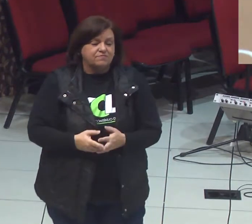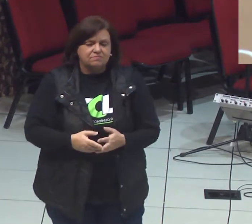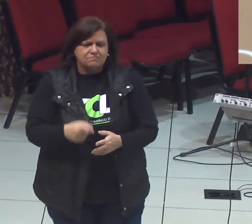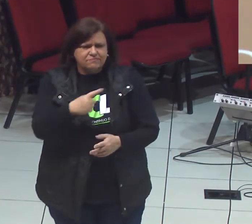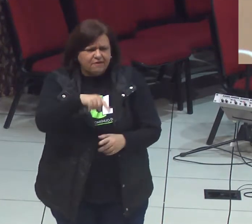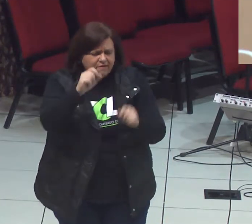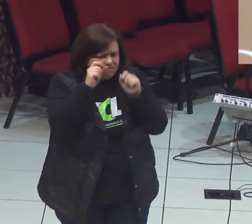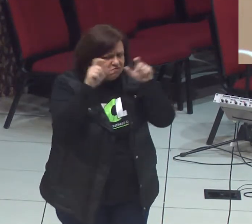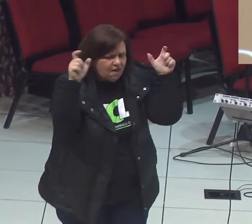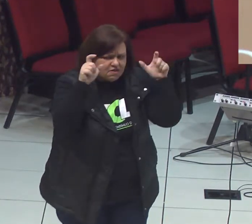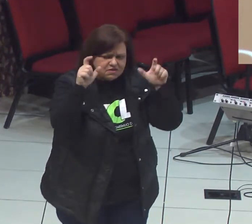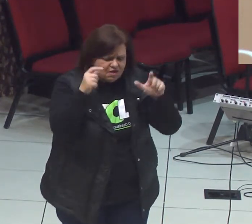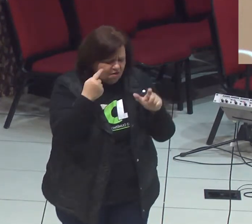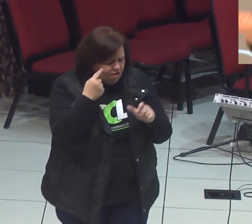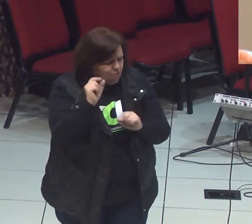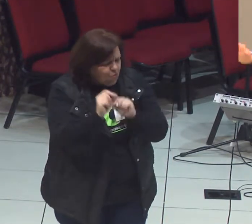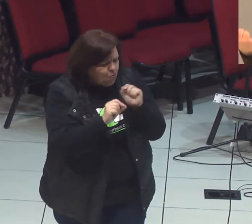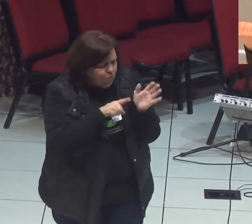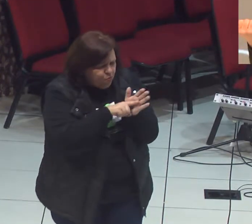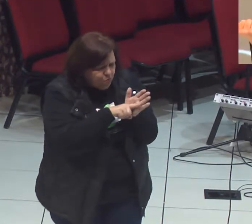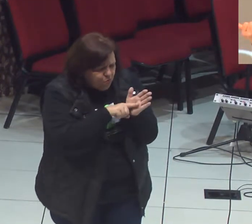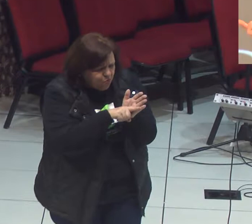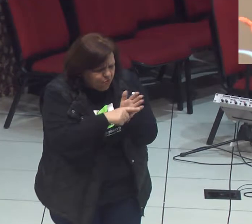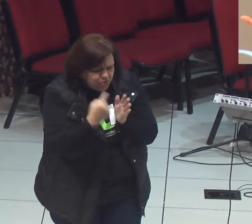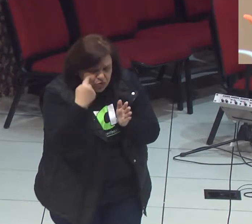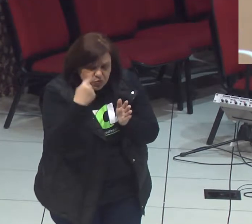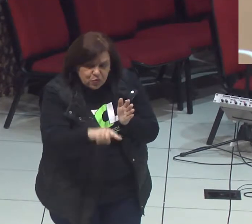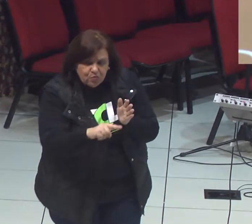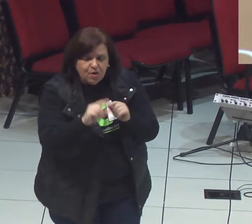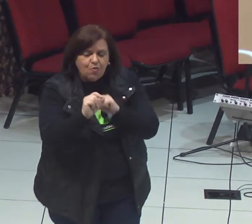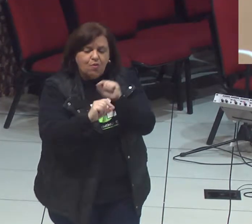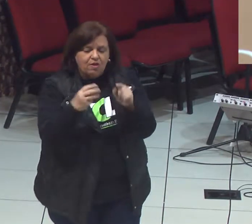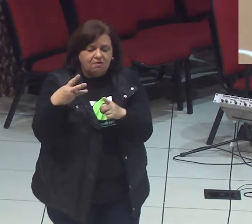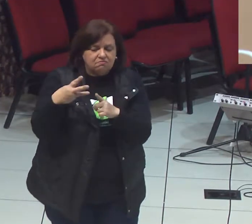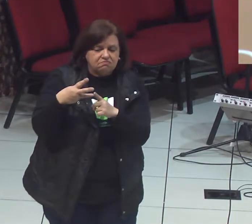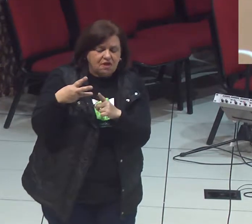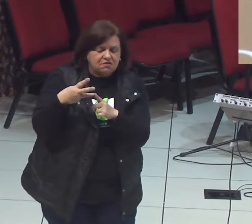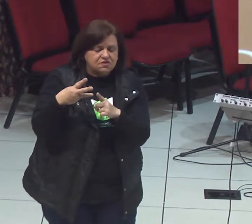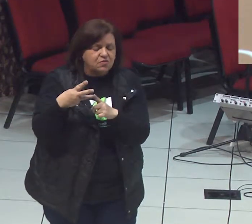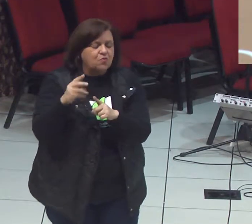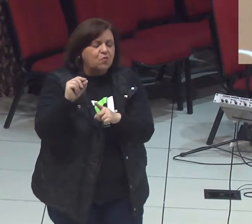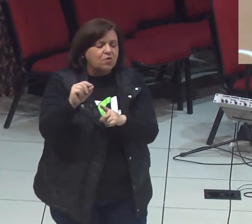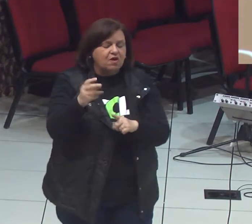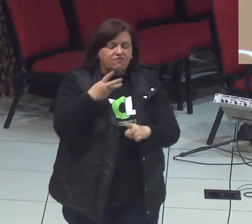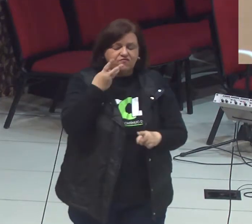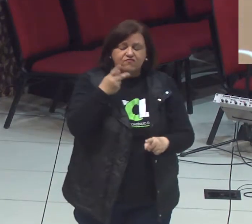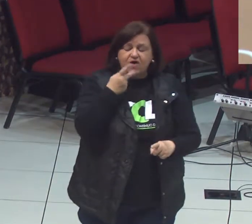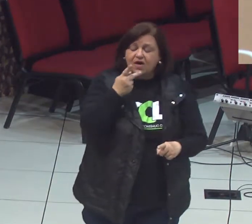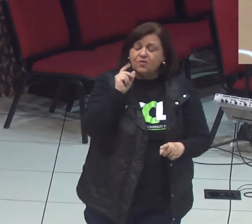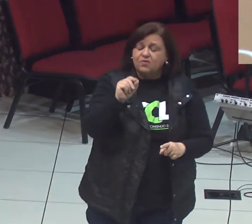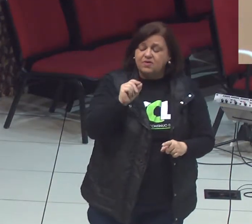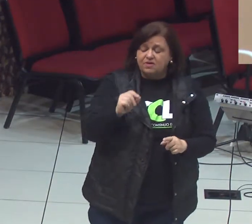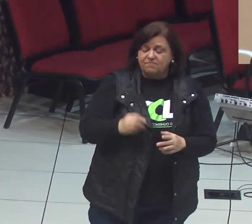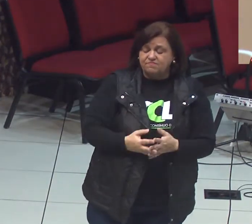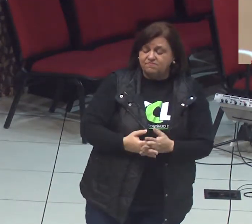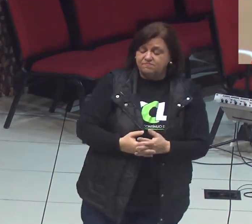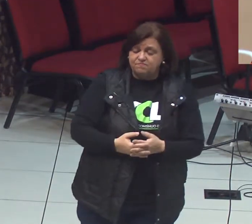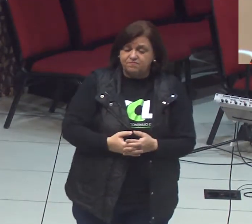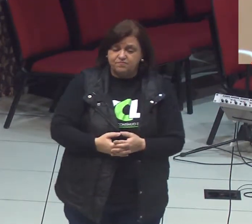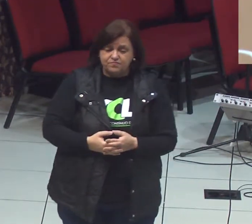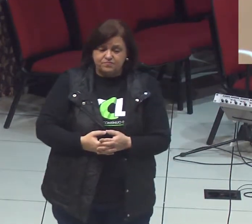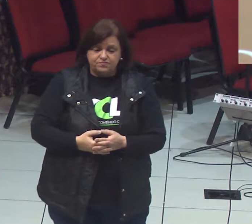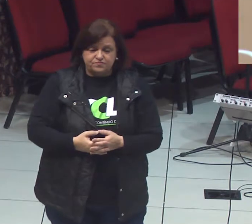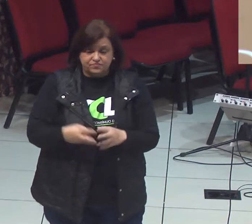chama muito a atenção, inclusive na estatística brasileira. O IBGE faz esse levantamento e faz essa declaração dizendo